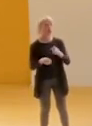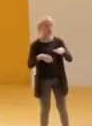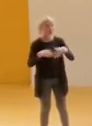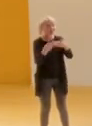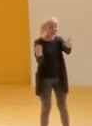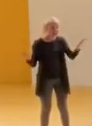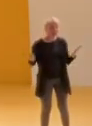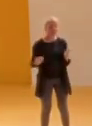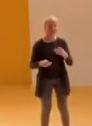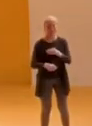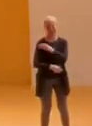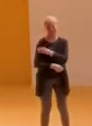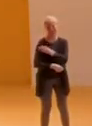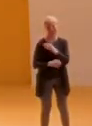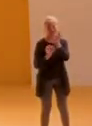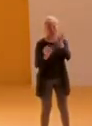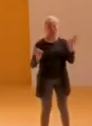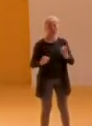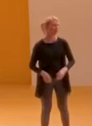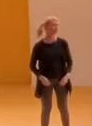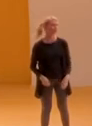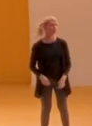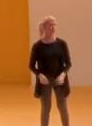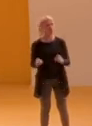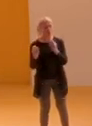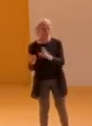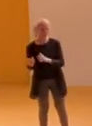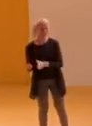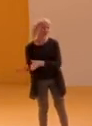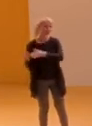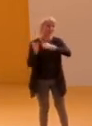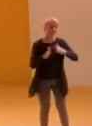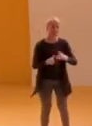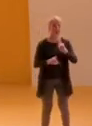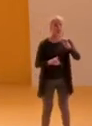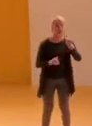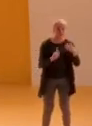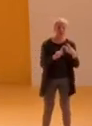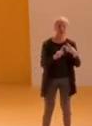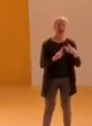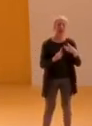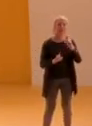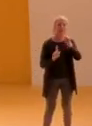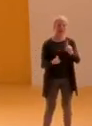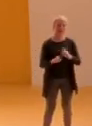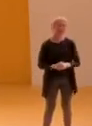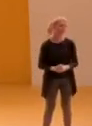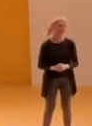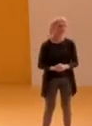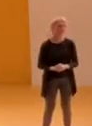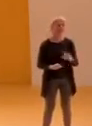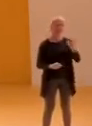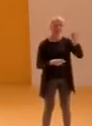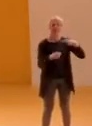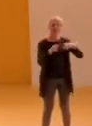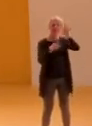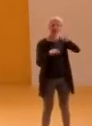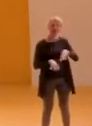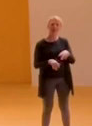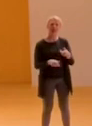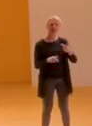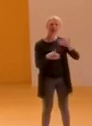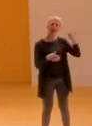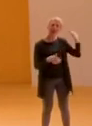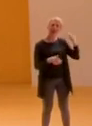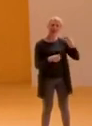dobrobytu OK to przejdźmy do prawdy drugiej przed państwem tabela sprzed kilku lat opublikowana